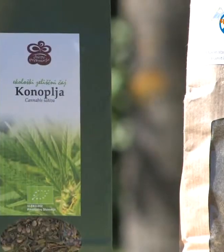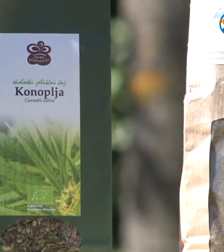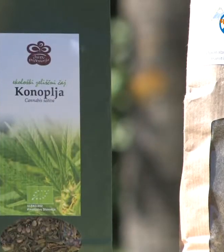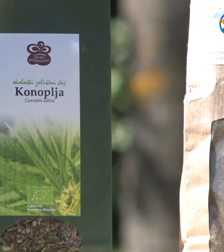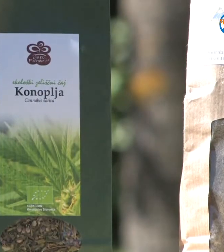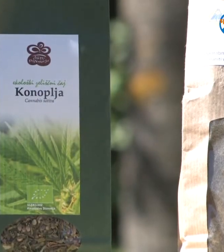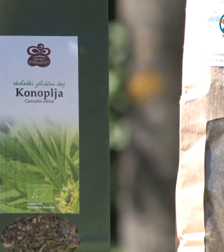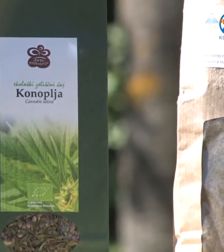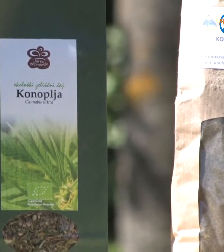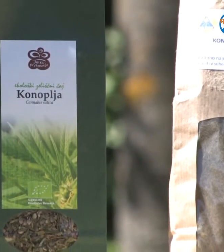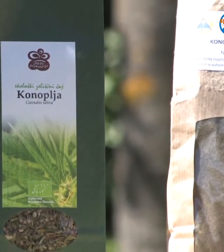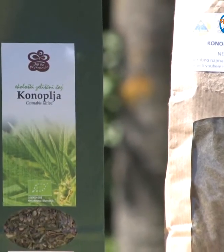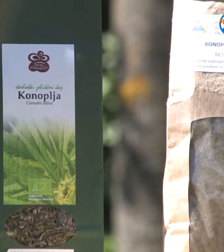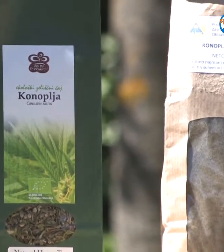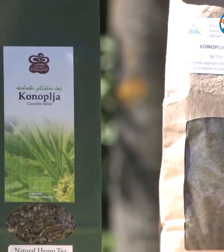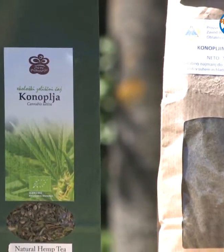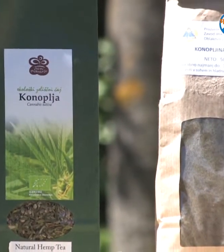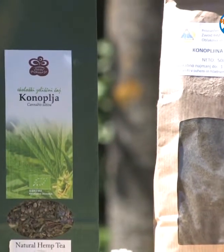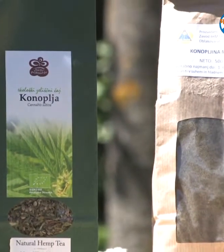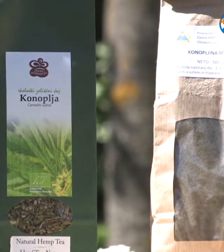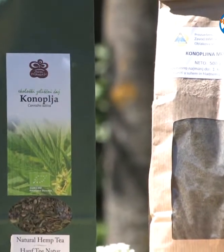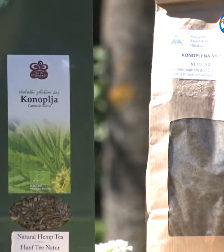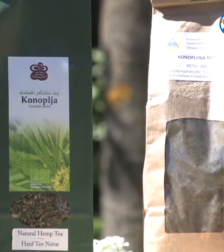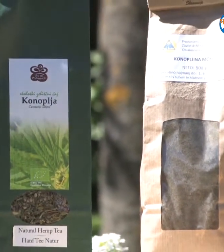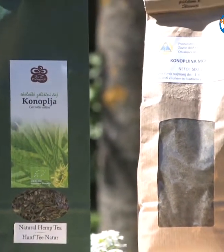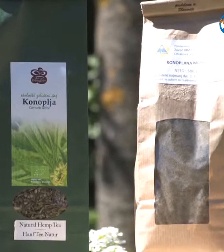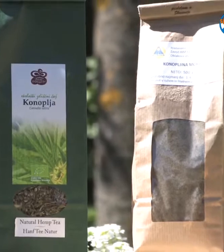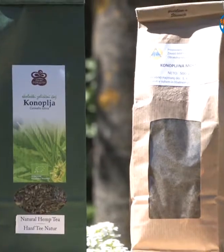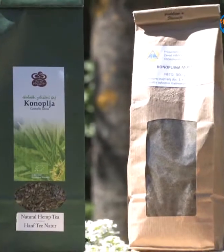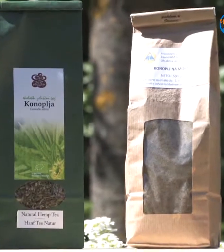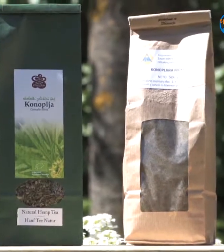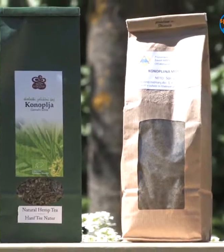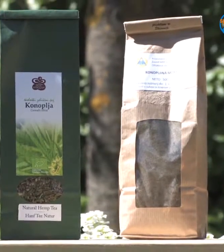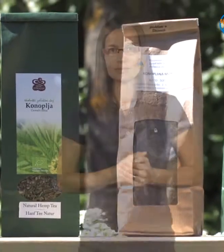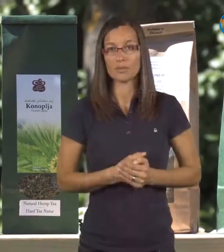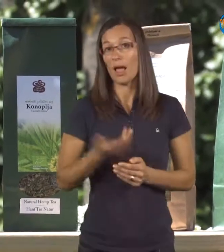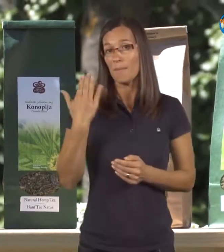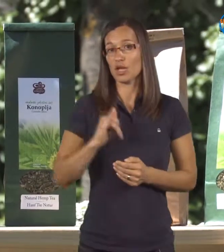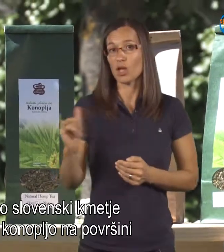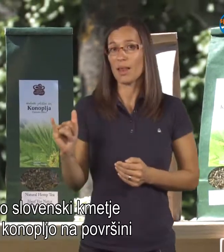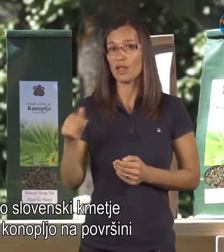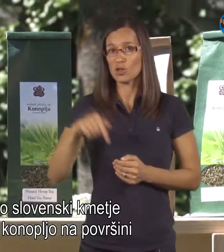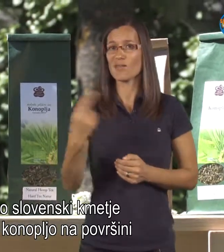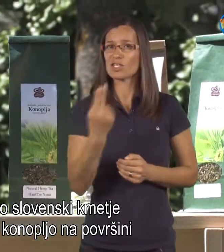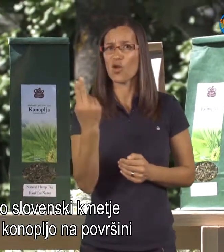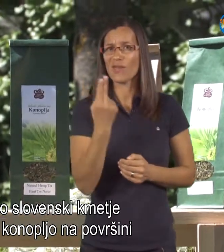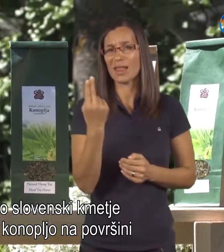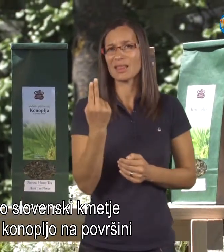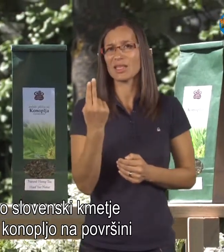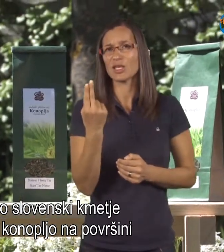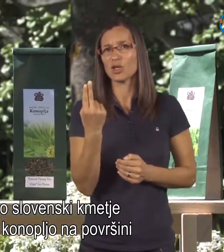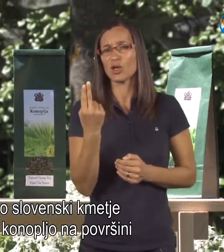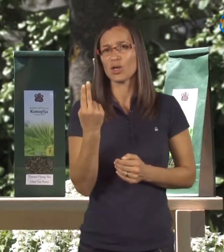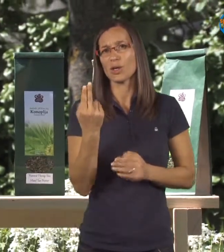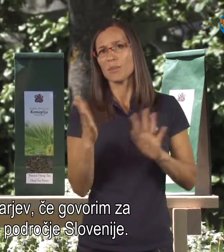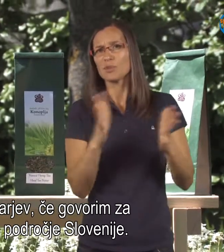Če pa družina uporablja, pa pol litra, ja. Piškotki so... Prejšnje leto se je v Sloveniji